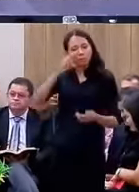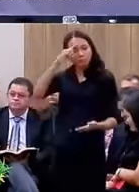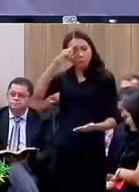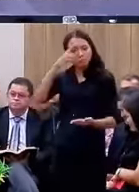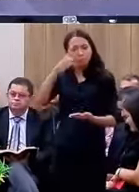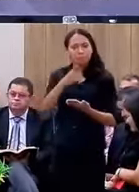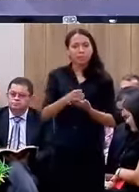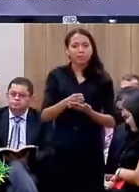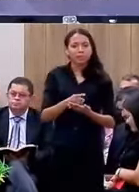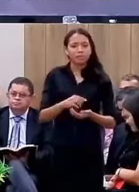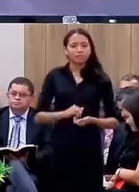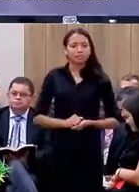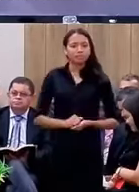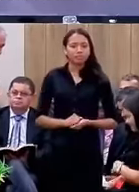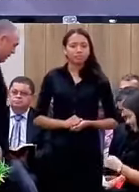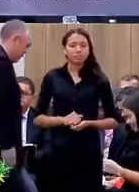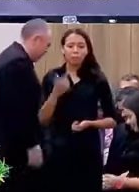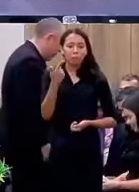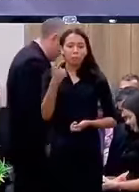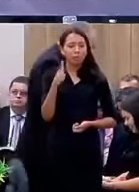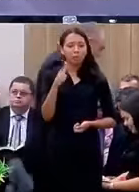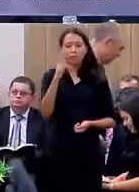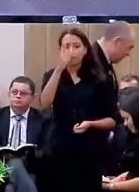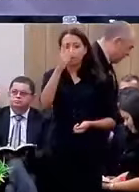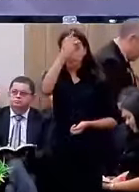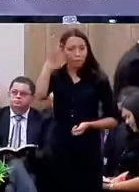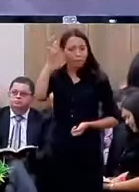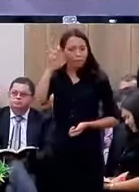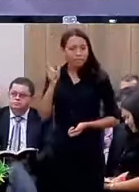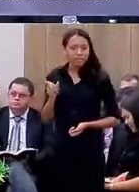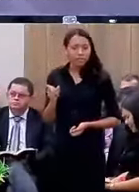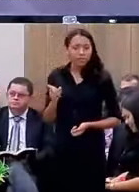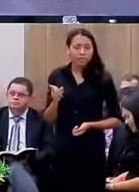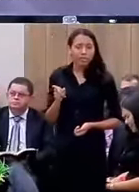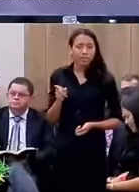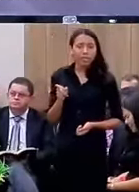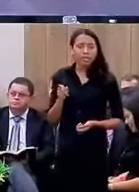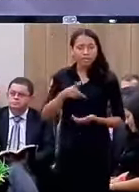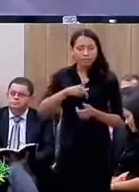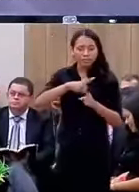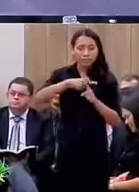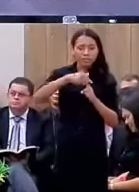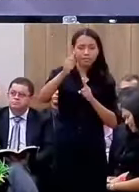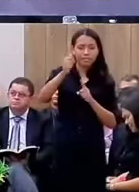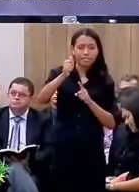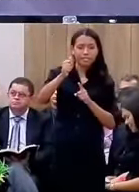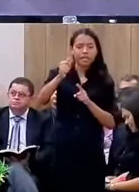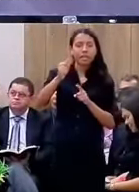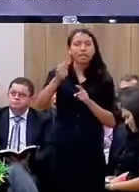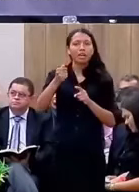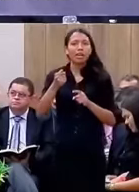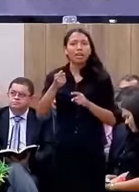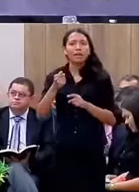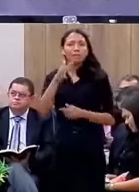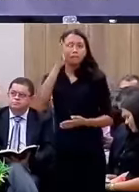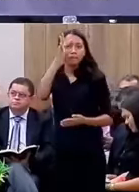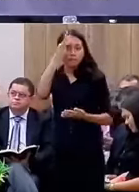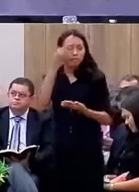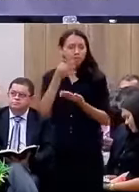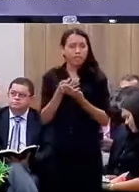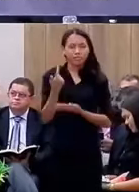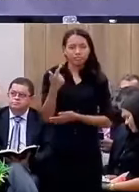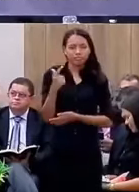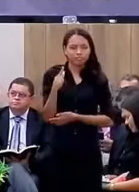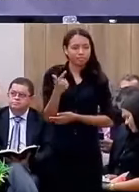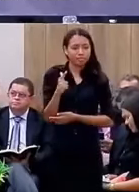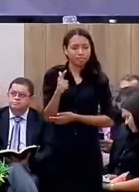Ninguém tem vitória sem fé, sem coragem, sem ousadia, sem